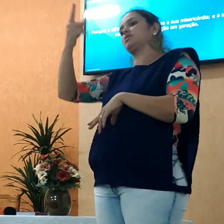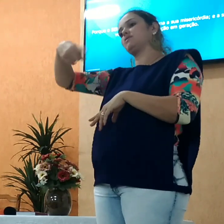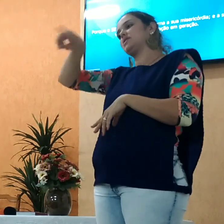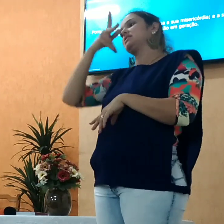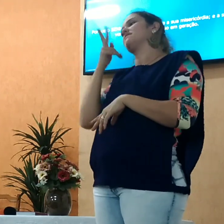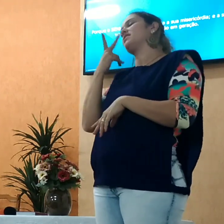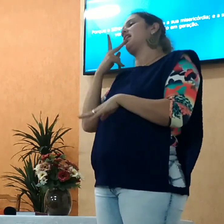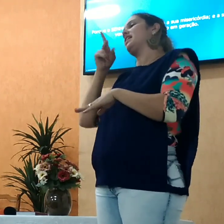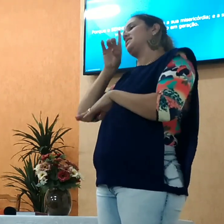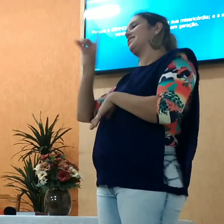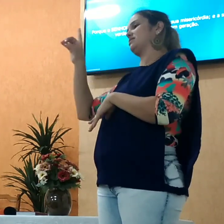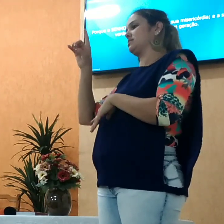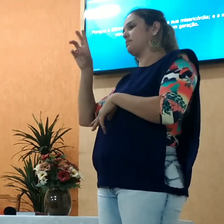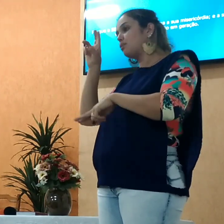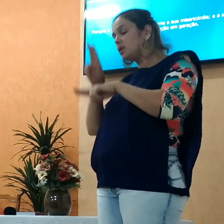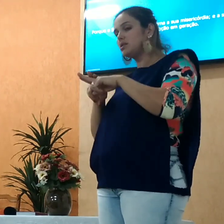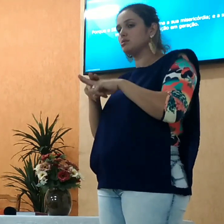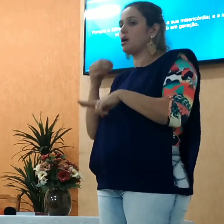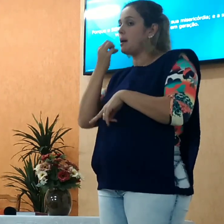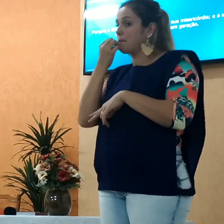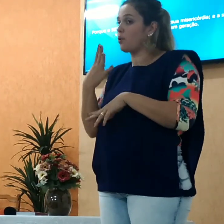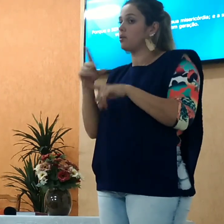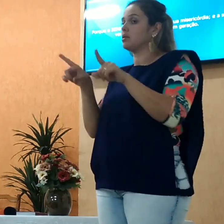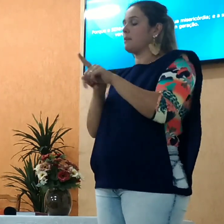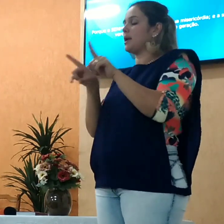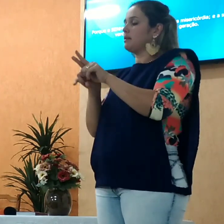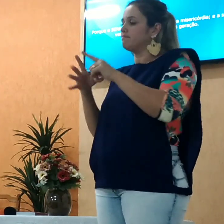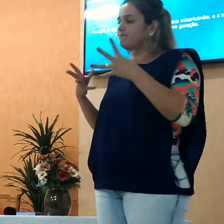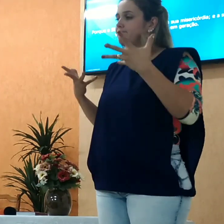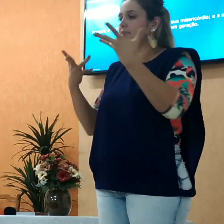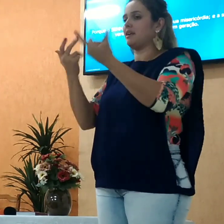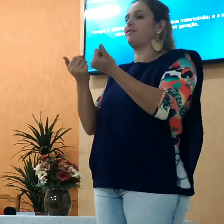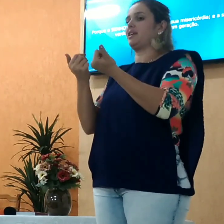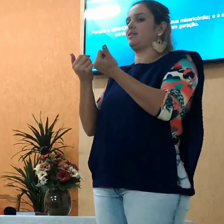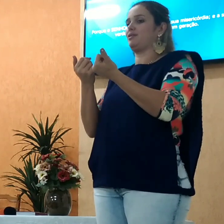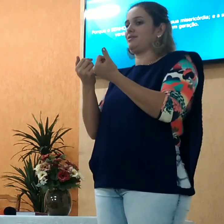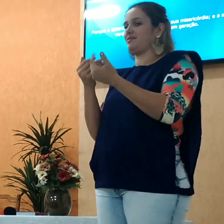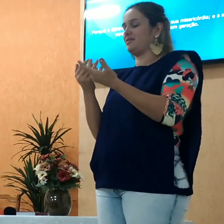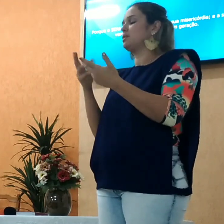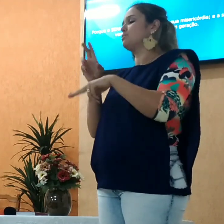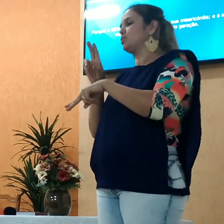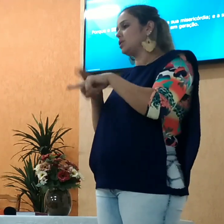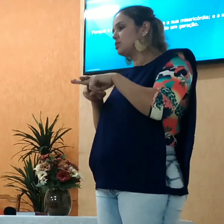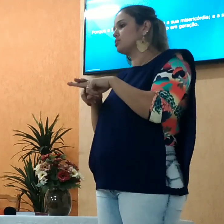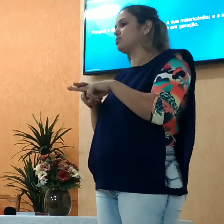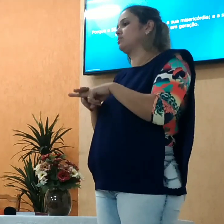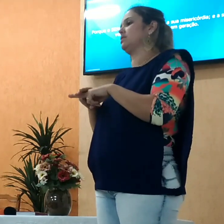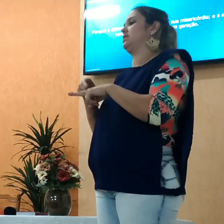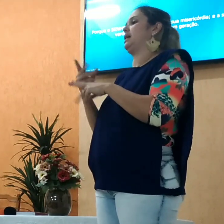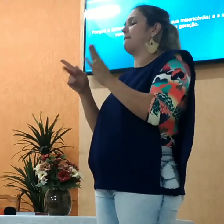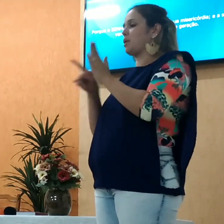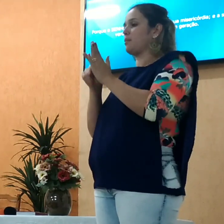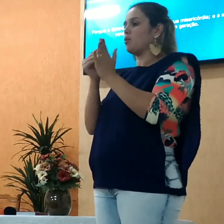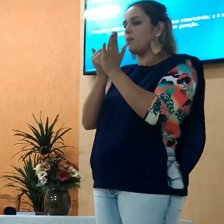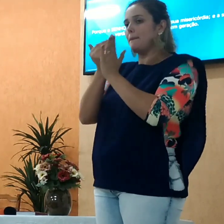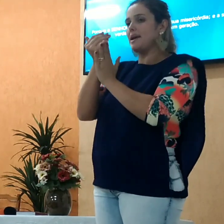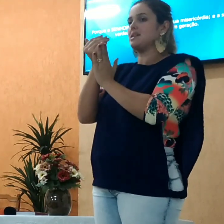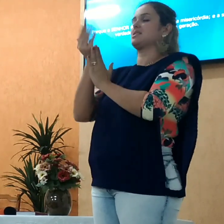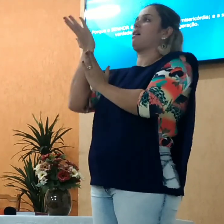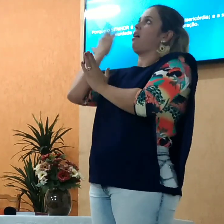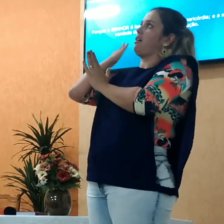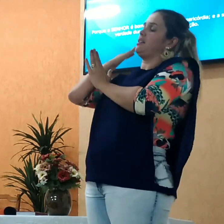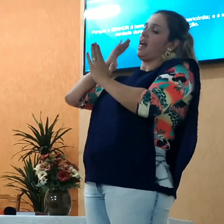sua misericórdia, a sua bênção, ela é de eternidade a eternidade. Por isso